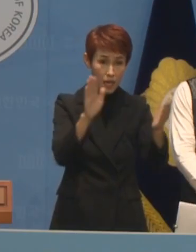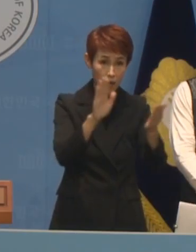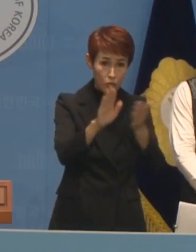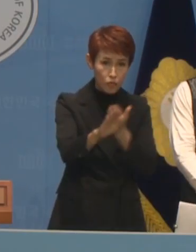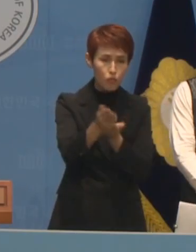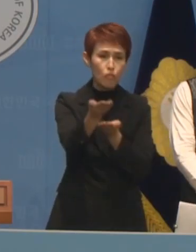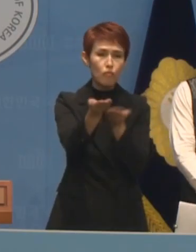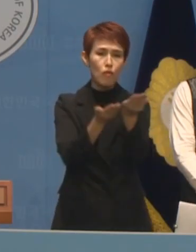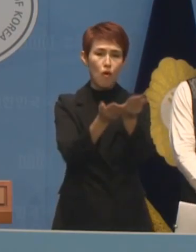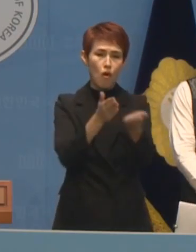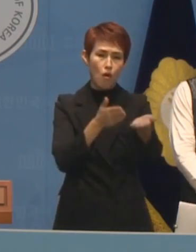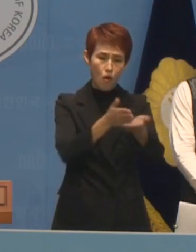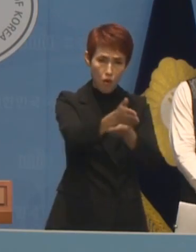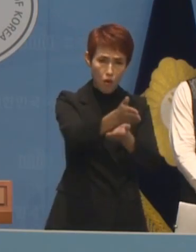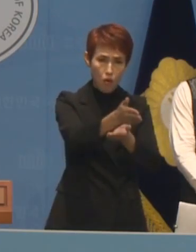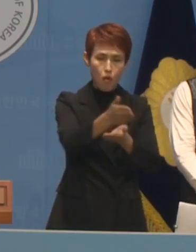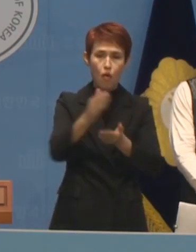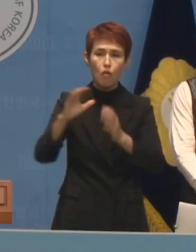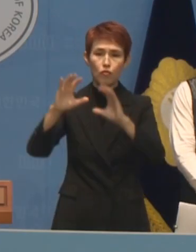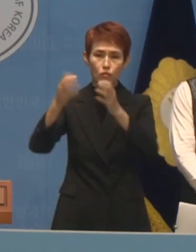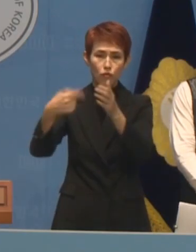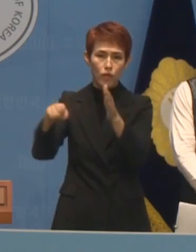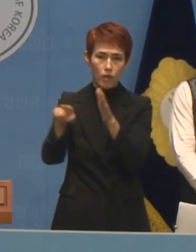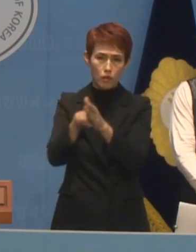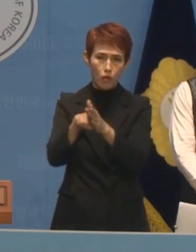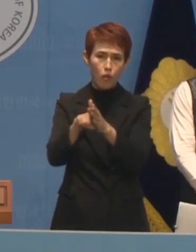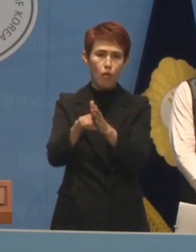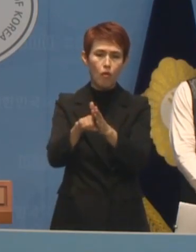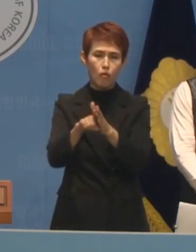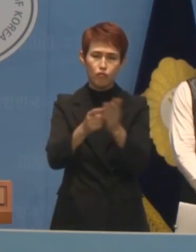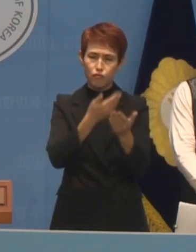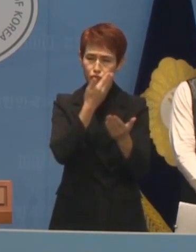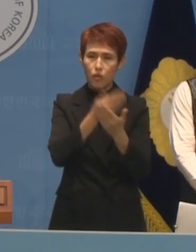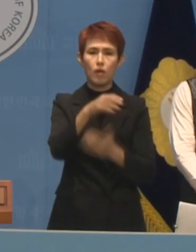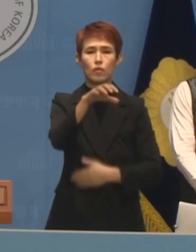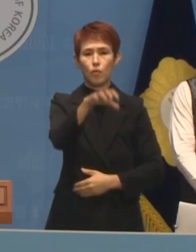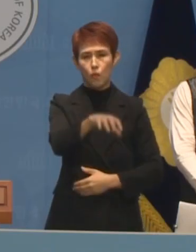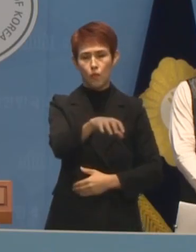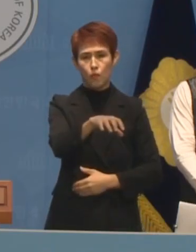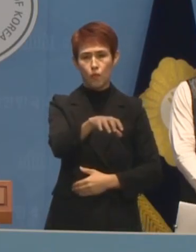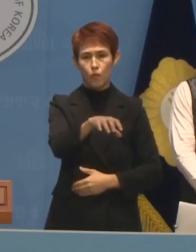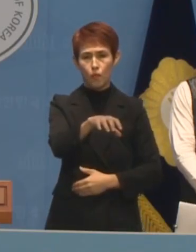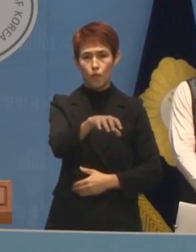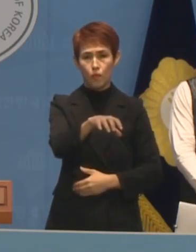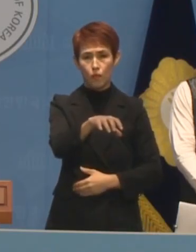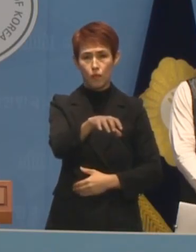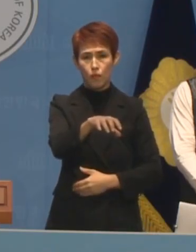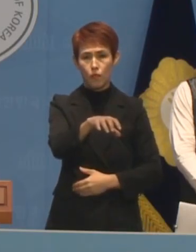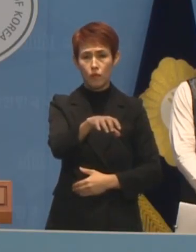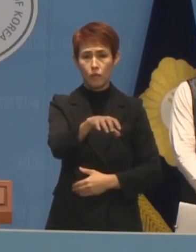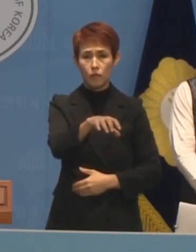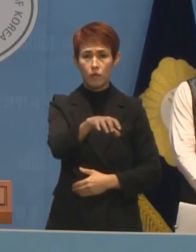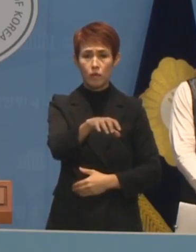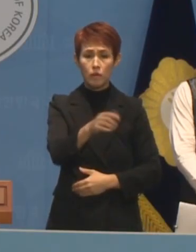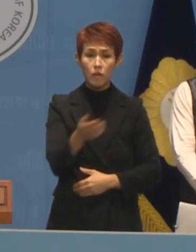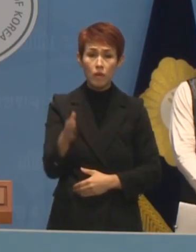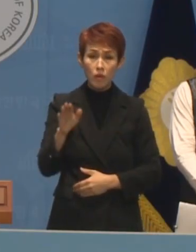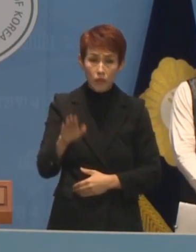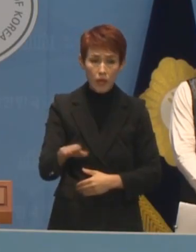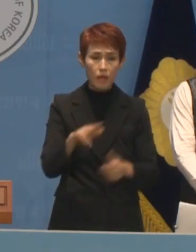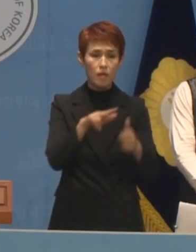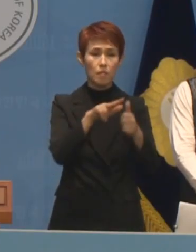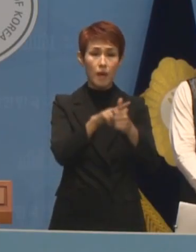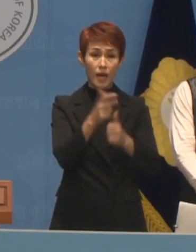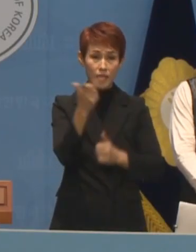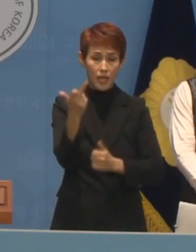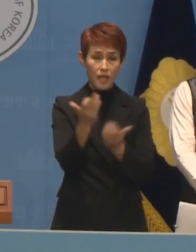무역항으로서 국가의 운수를 책임져 온 역사 깊은 장소이자 국가의 중요 시설입니다. 그러나 이런 마산항의